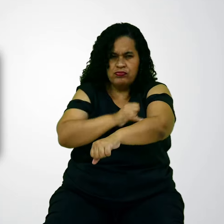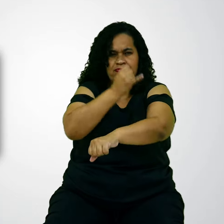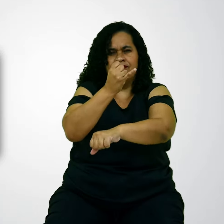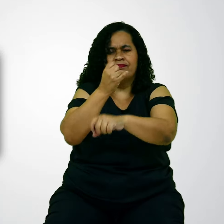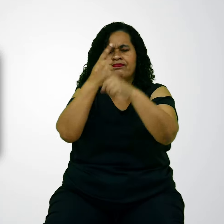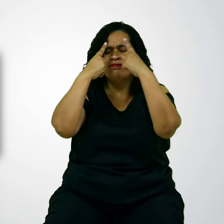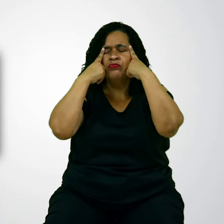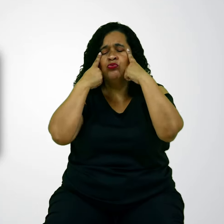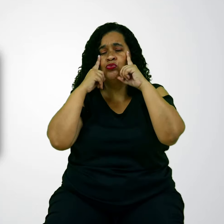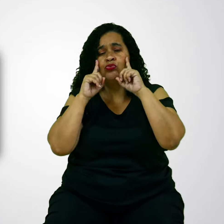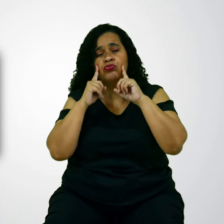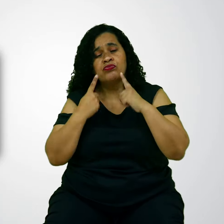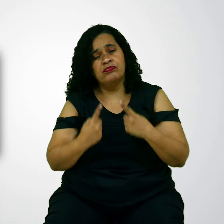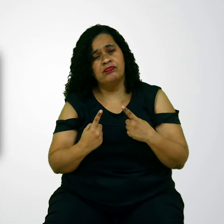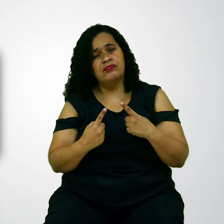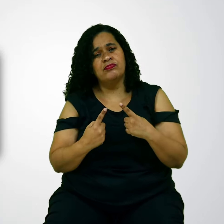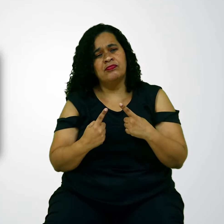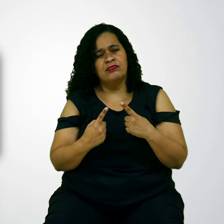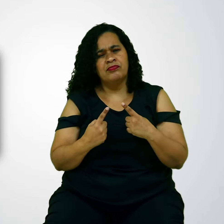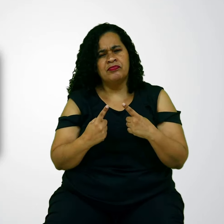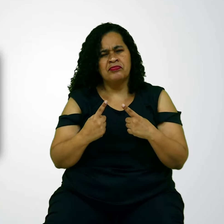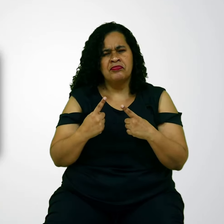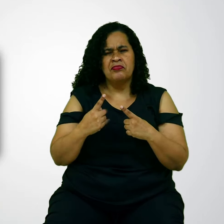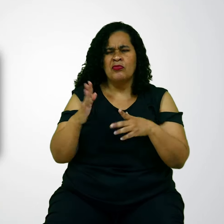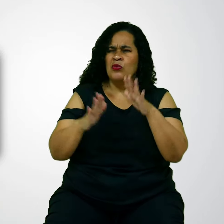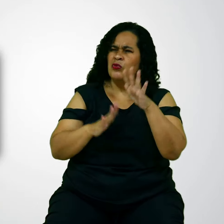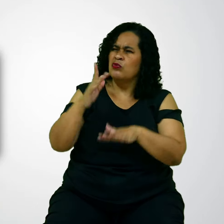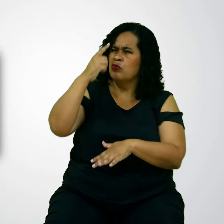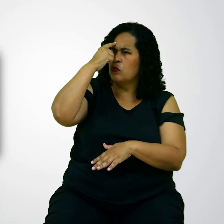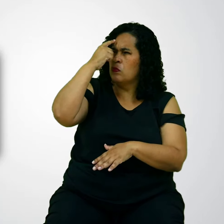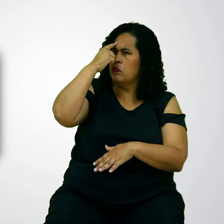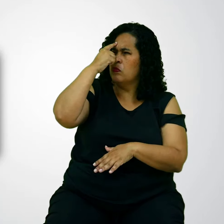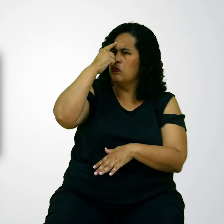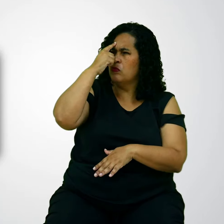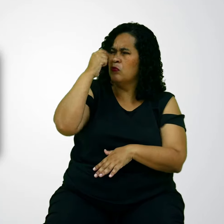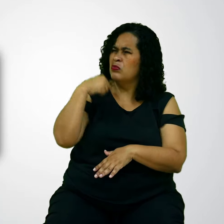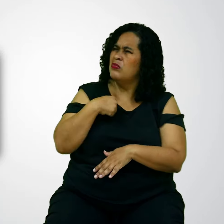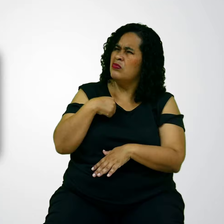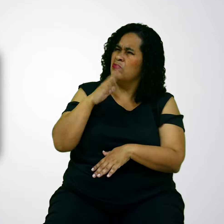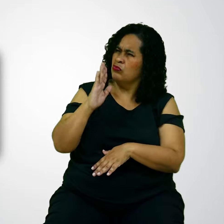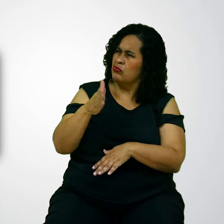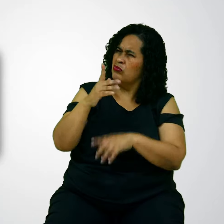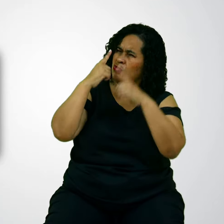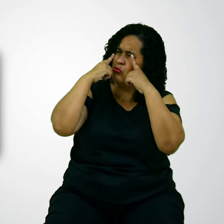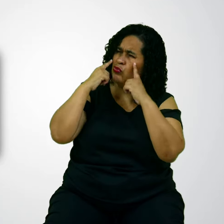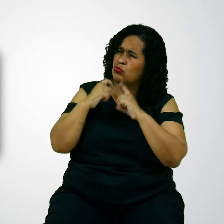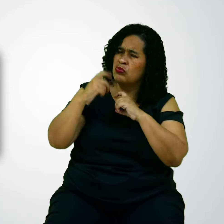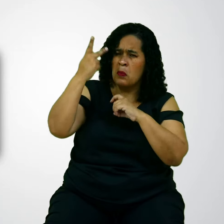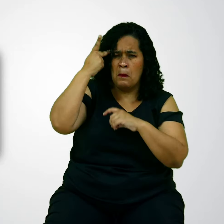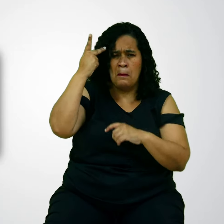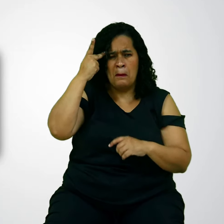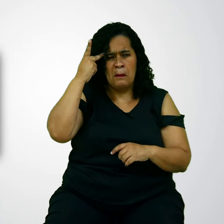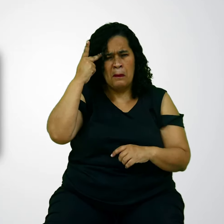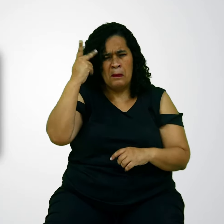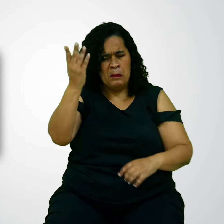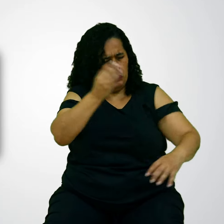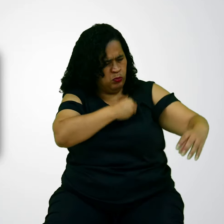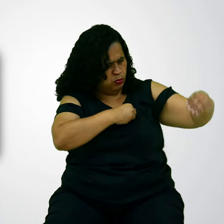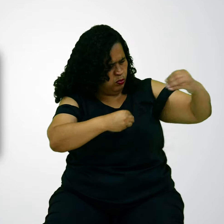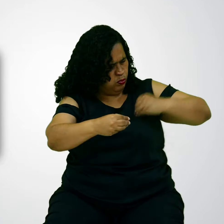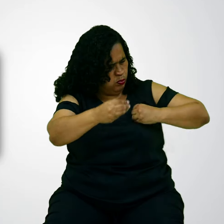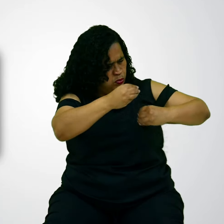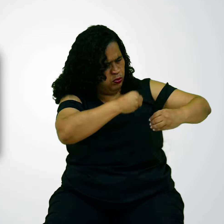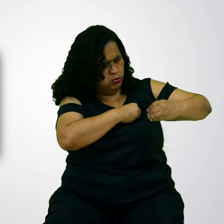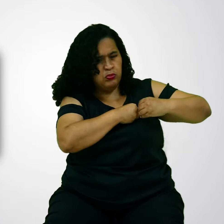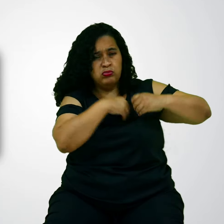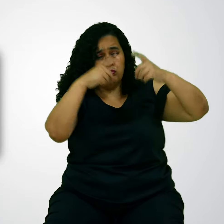E às vezes assim, eu fico pensando, será que eu já chorei por São Paulo? Pelos pecados dessa cidade vil? Pelo meu bairro.